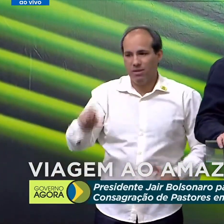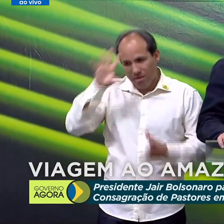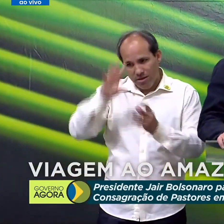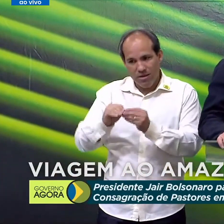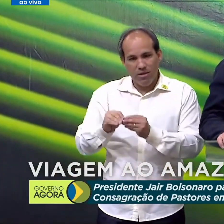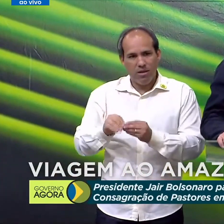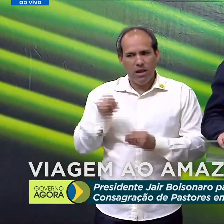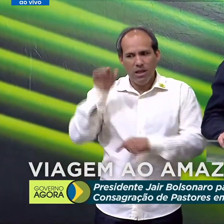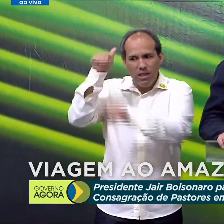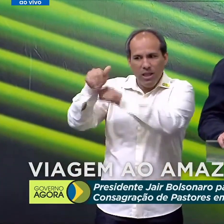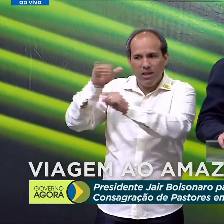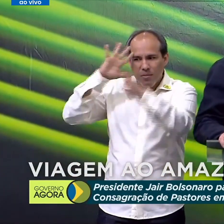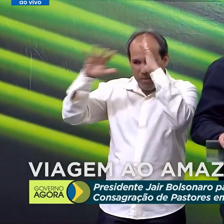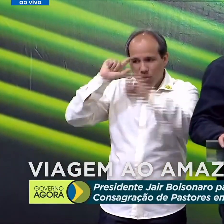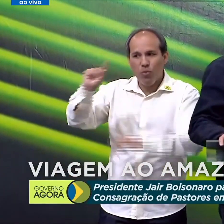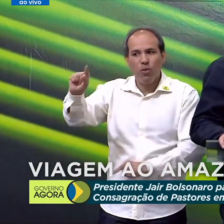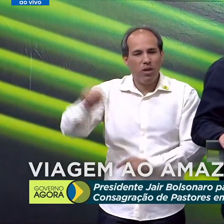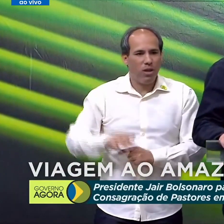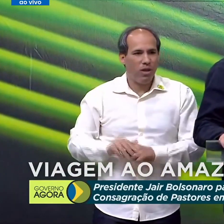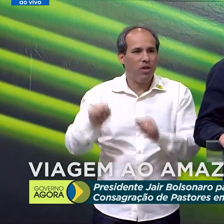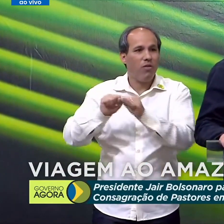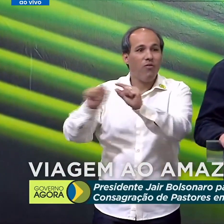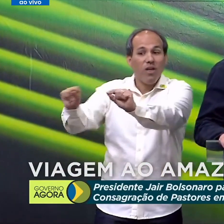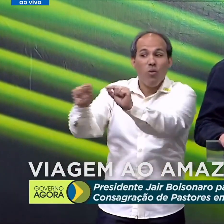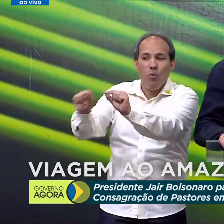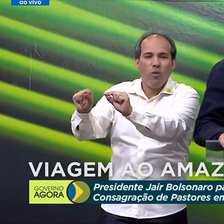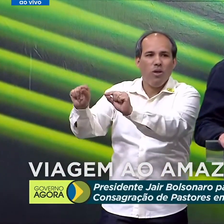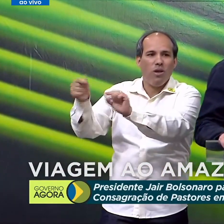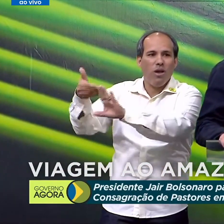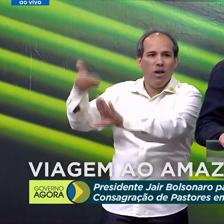pensam, o que eles fazem e fizeram